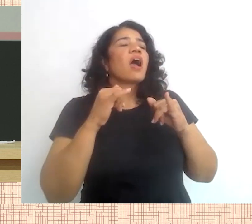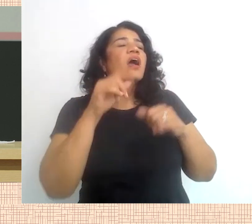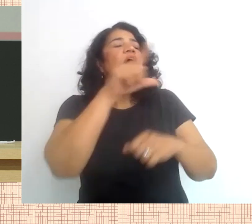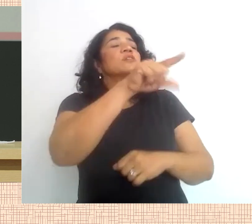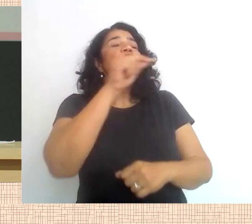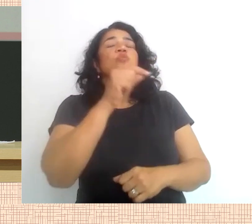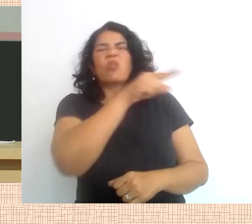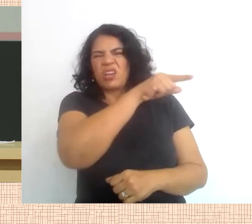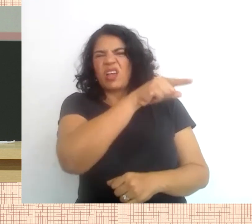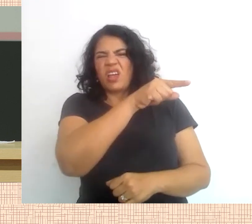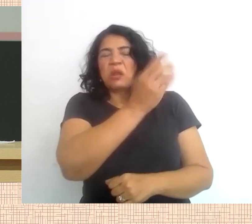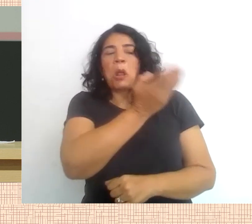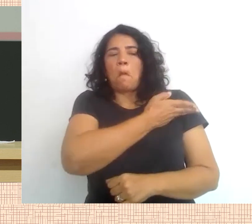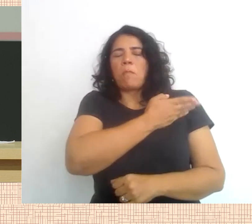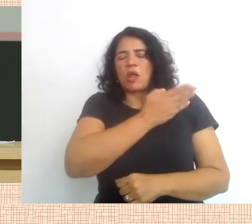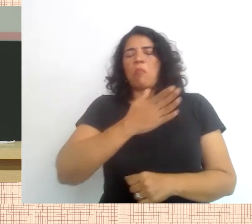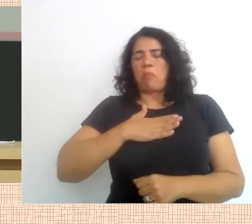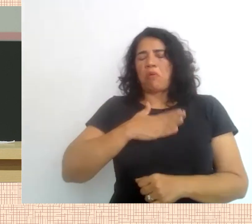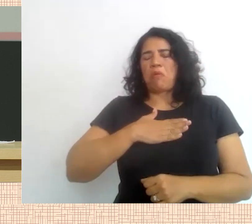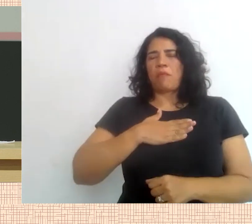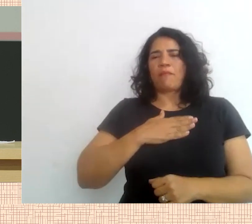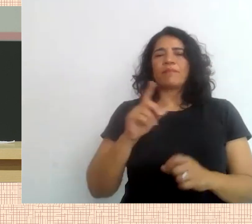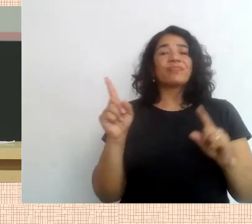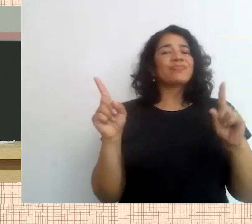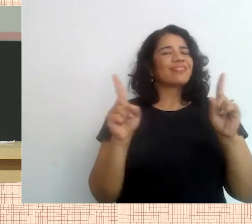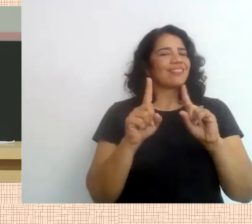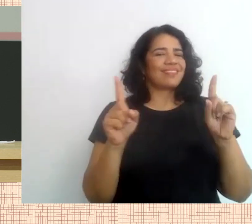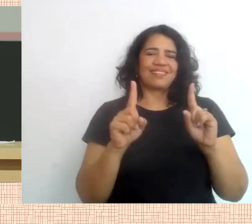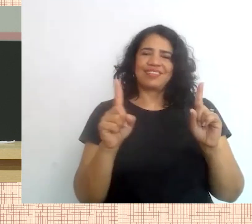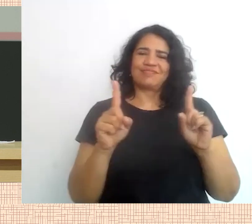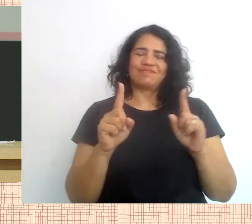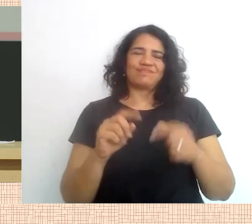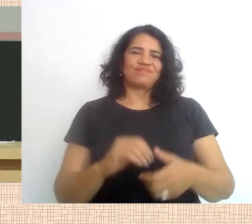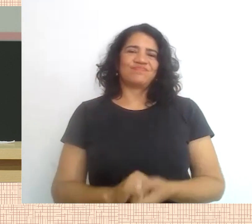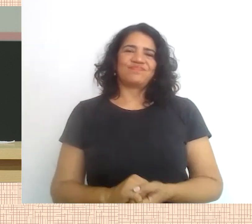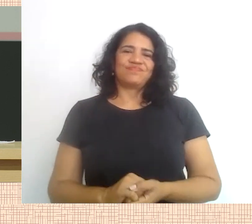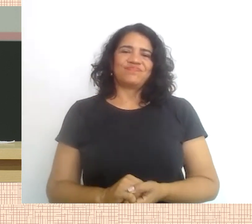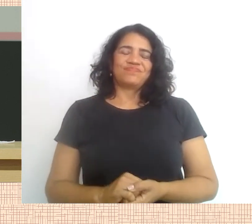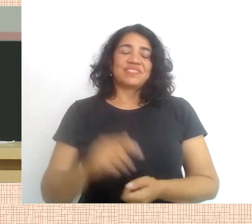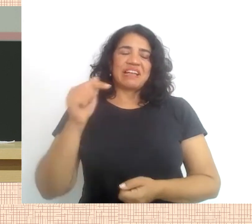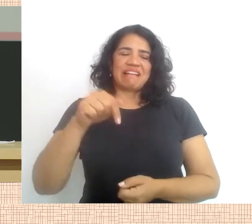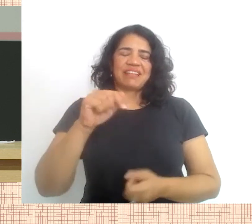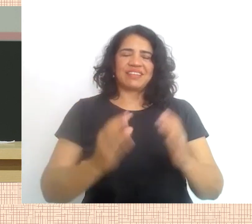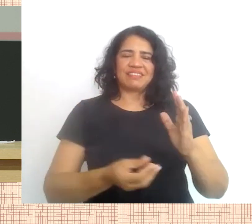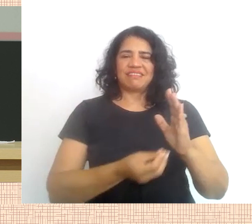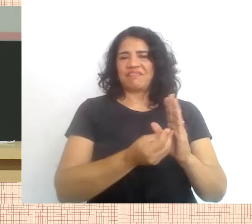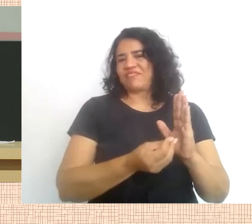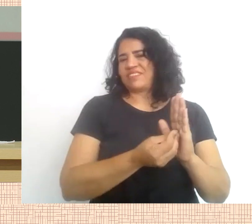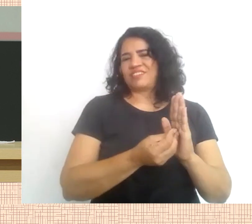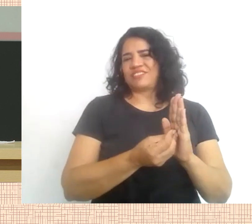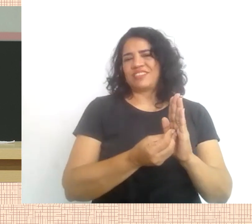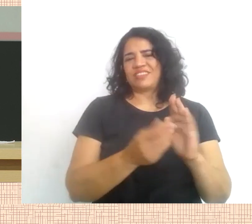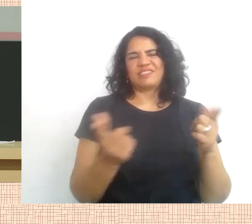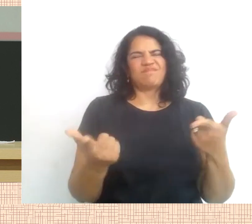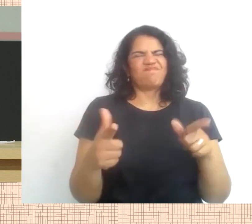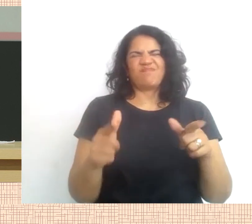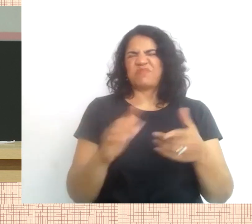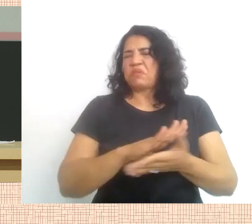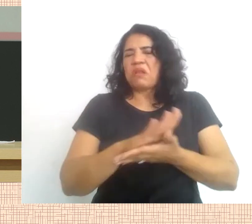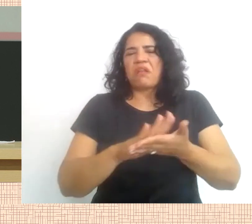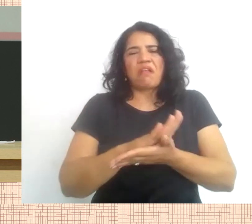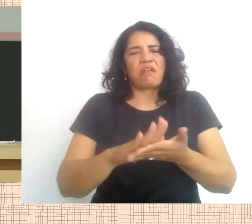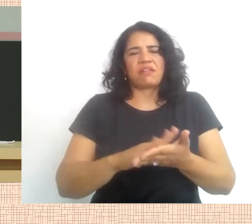não. Não cai nisso não, porque na igreja não funciona, tá? Por isso, irmãos, Deus colocou